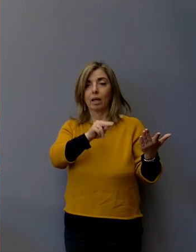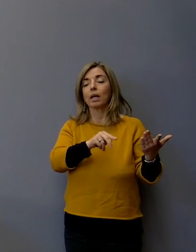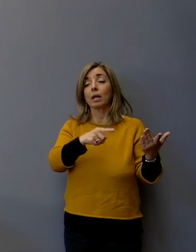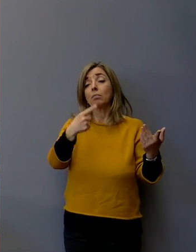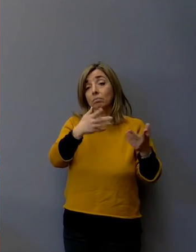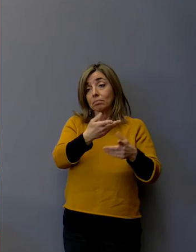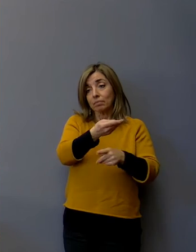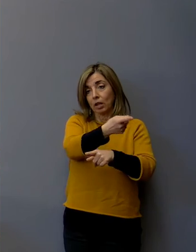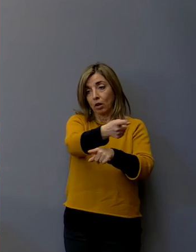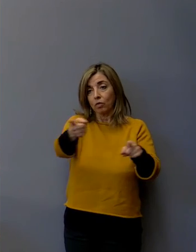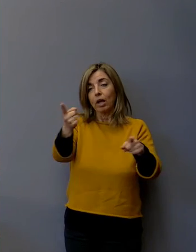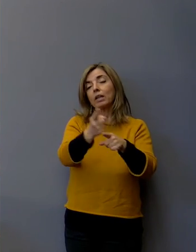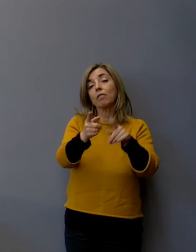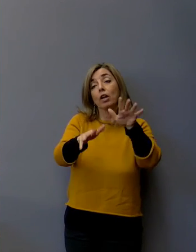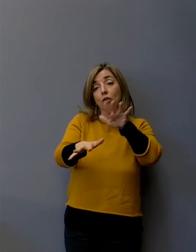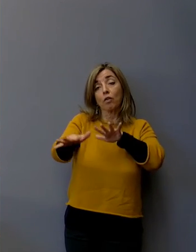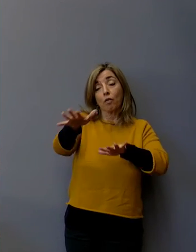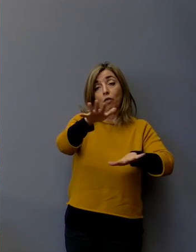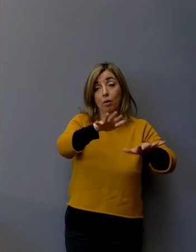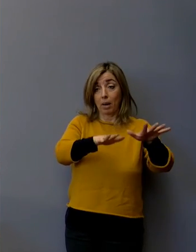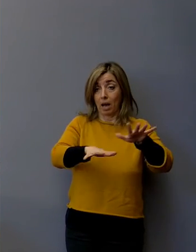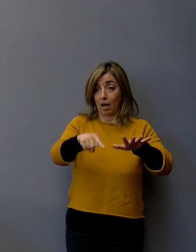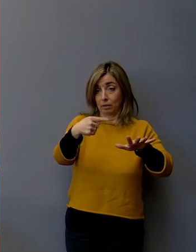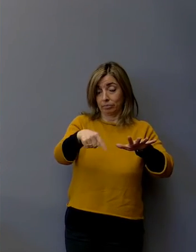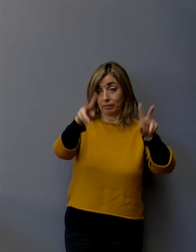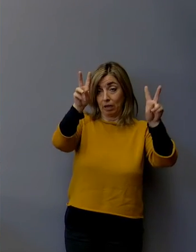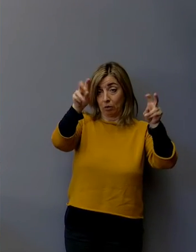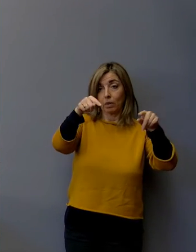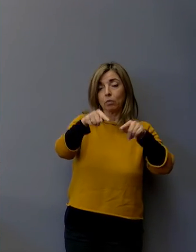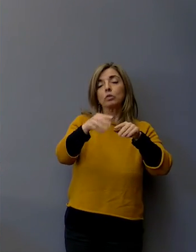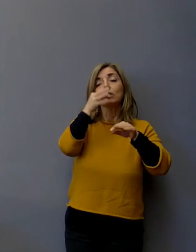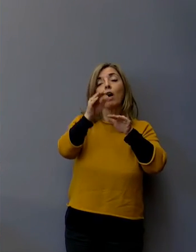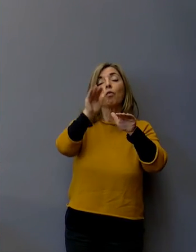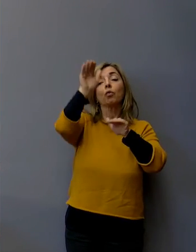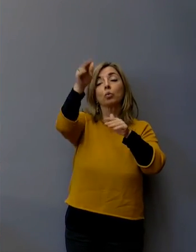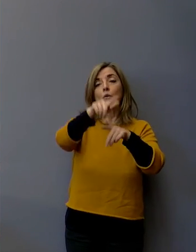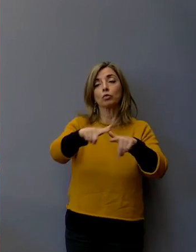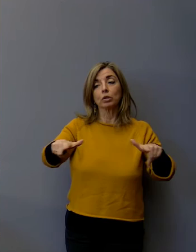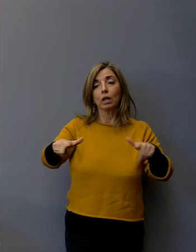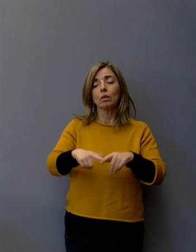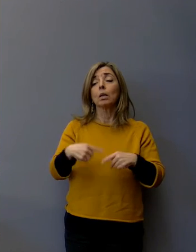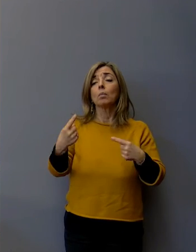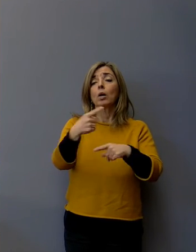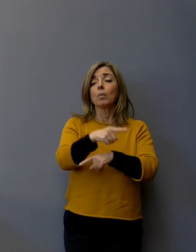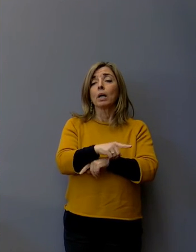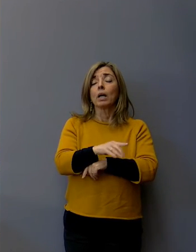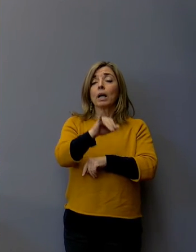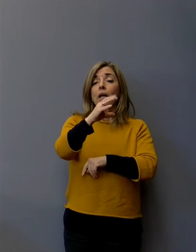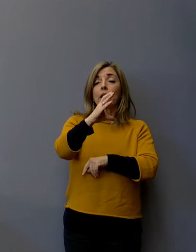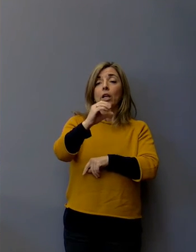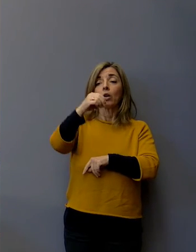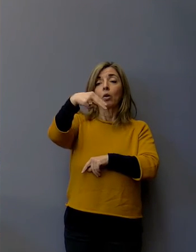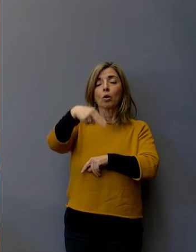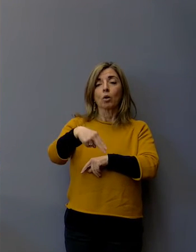queste cose qui perché sono veramente il futuro della nostra città per quanto riguarda il cold ironing e l'elettrificazione delle banchine